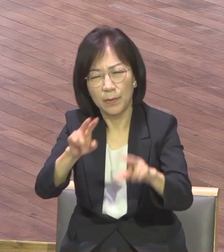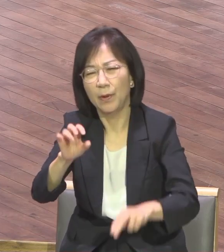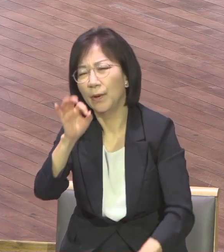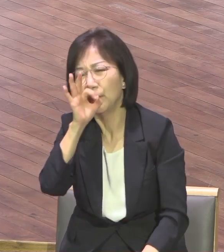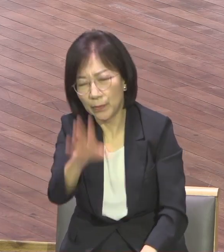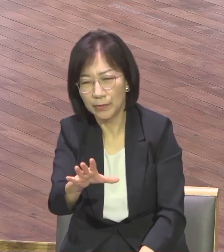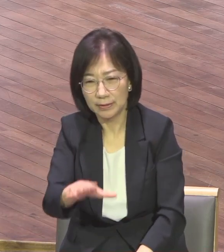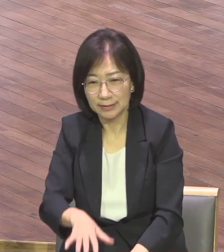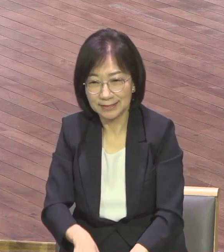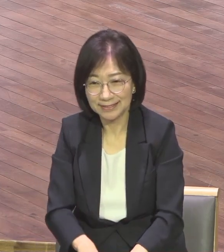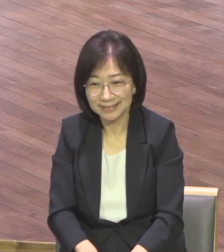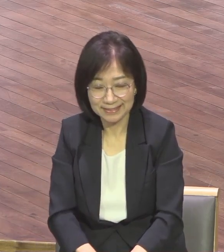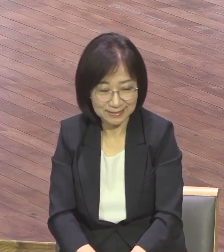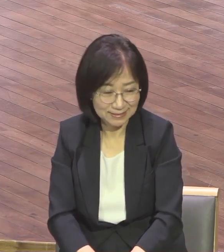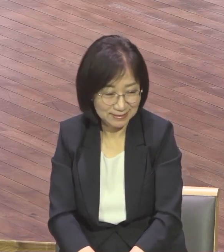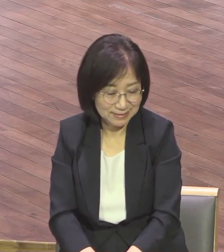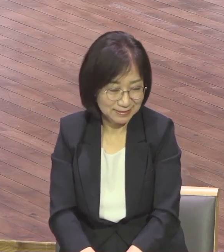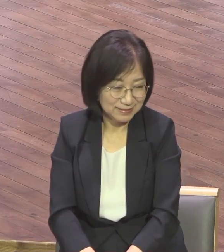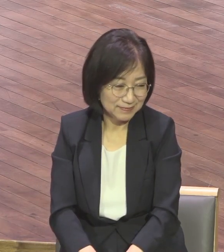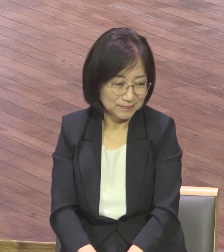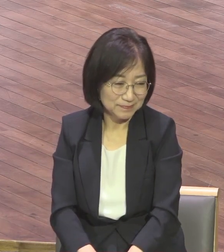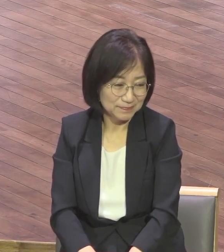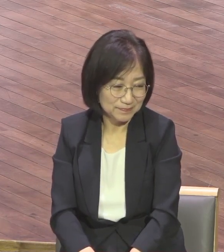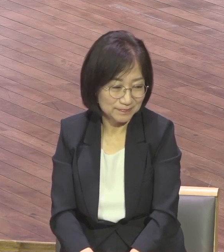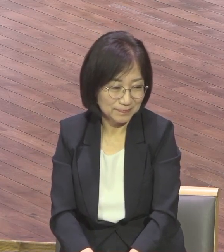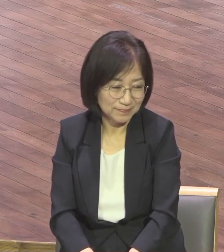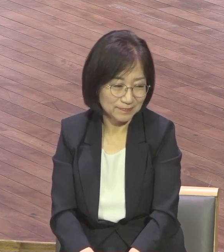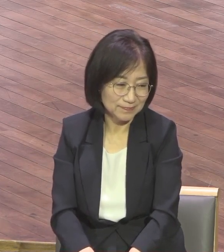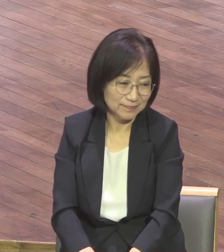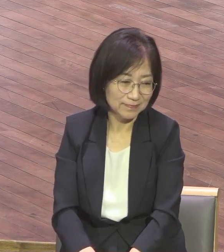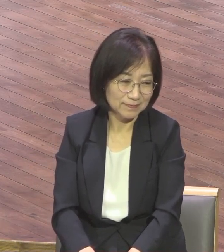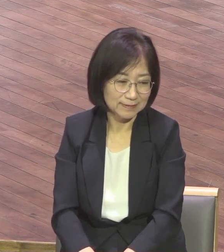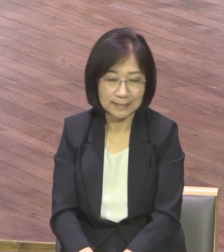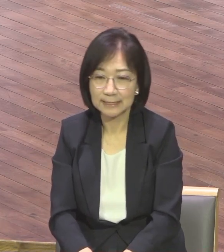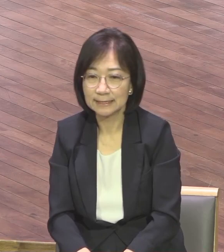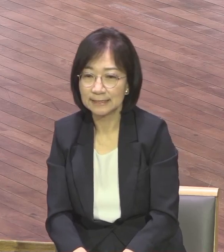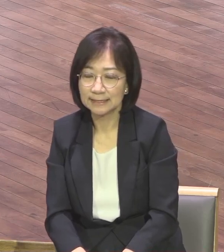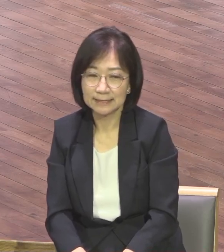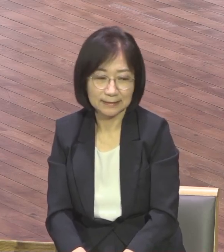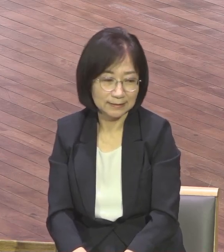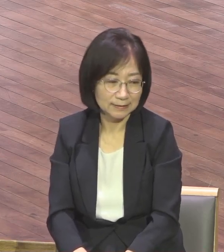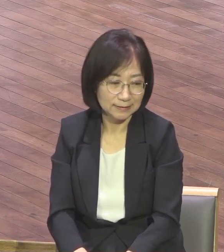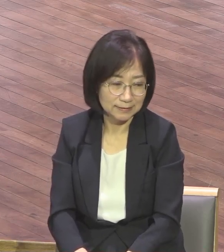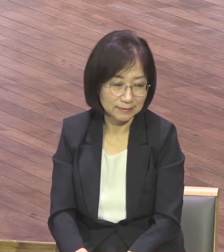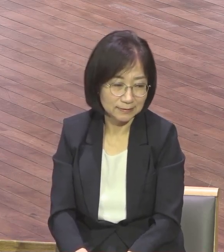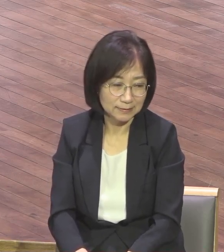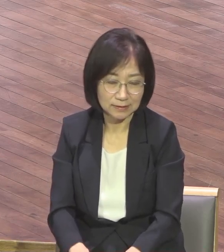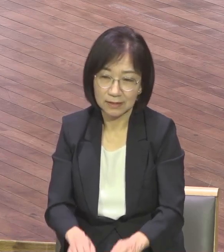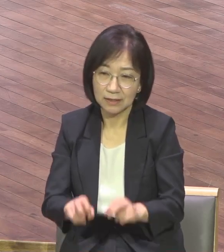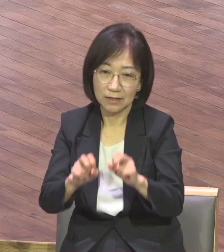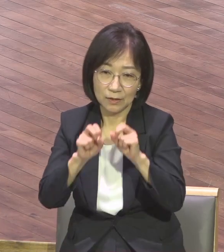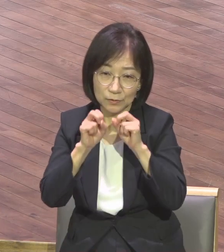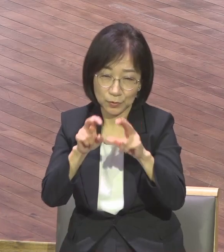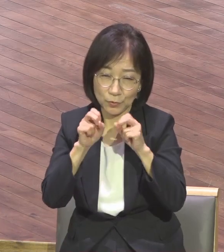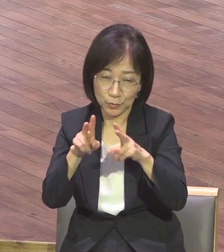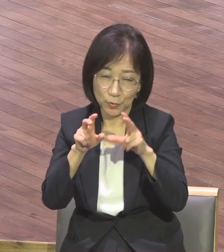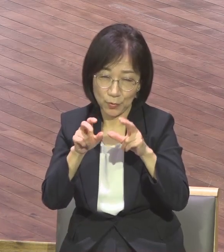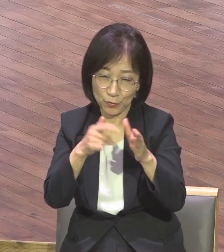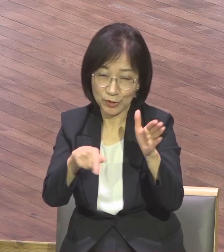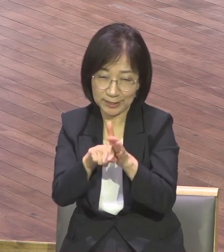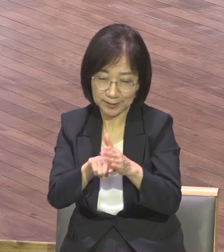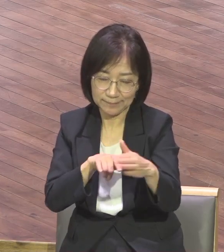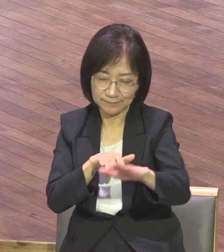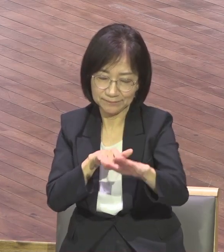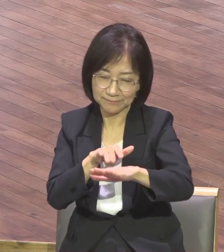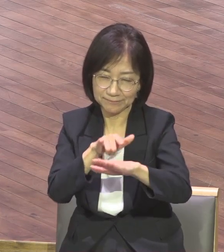성교 비전을 실현할 수가 있다. 아버지 성교 현장에 나는 도저히 안 됩니다. 못하지요.